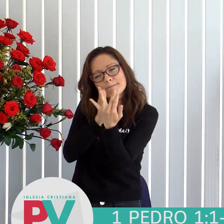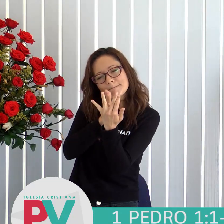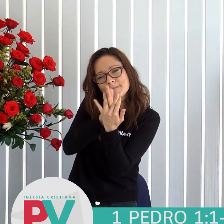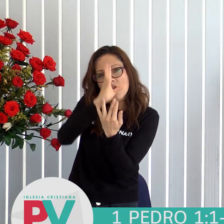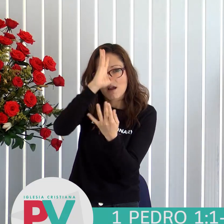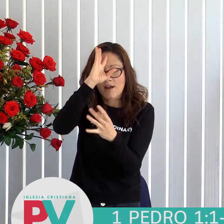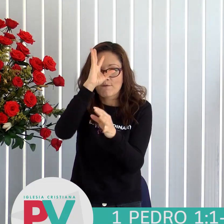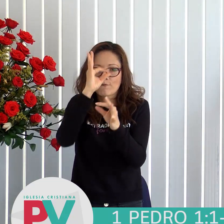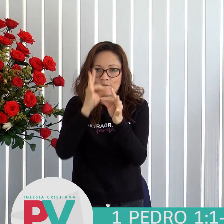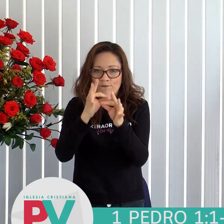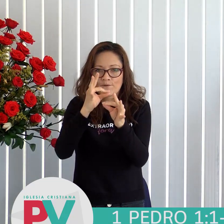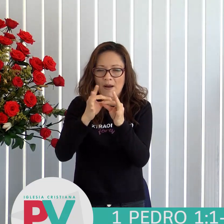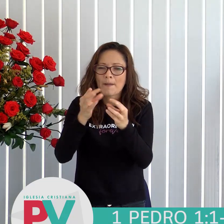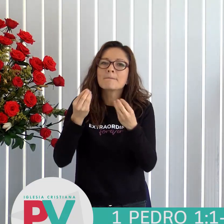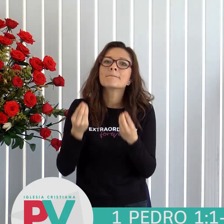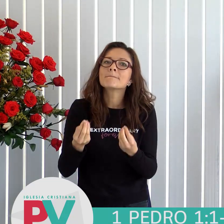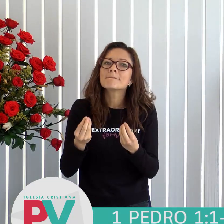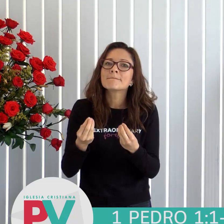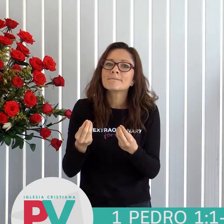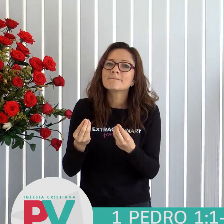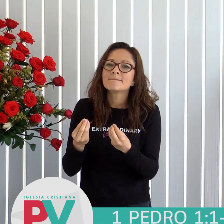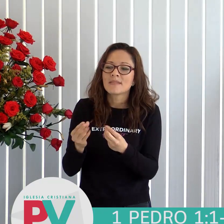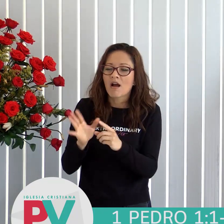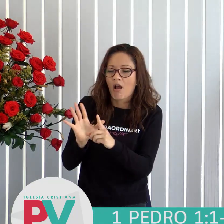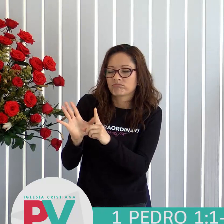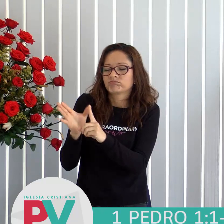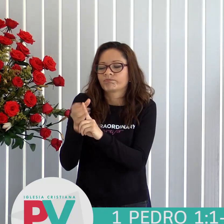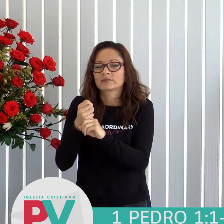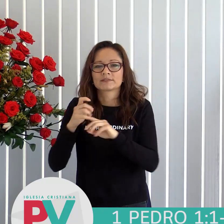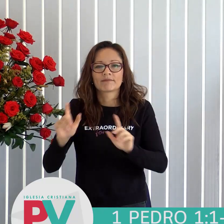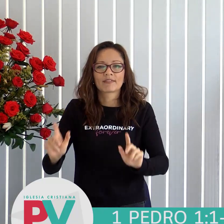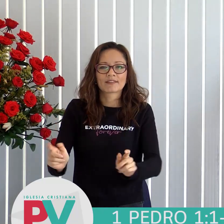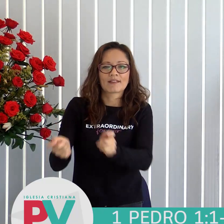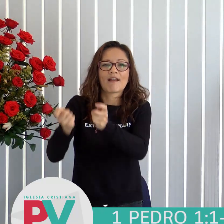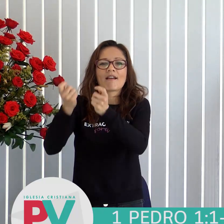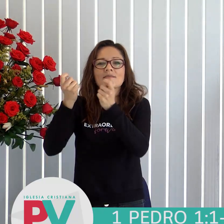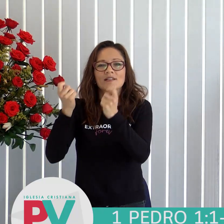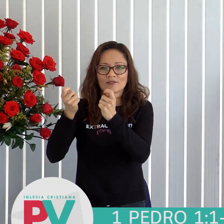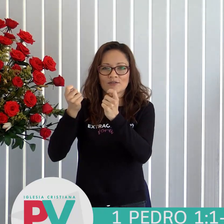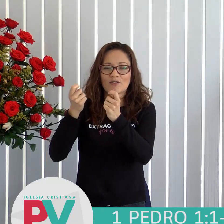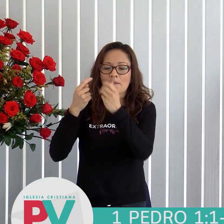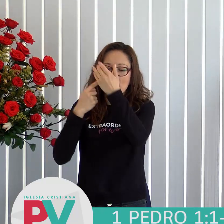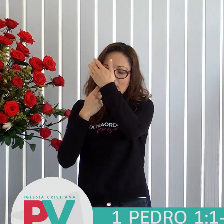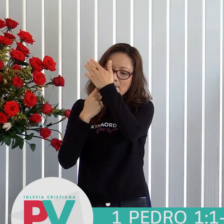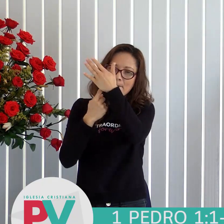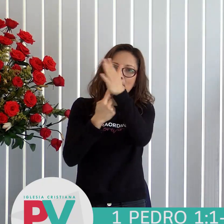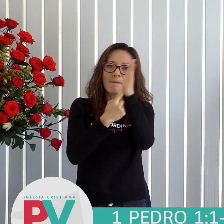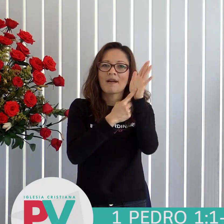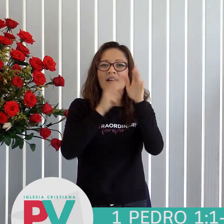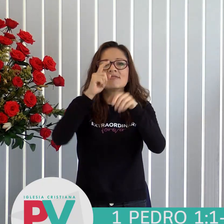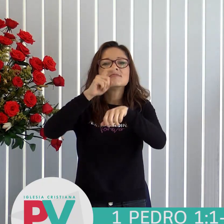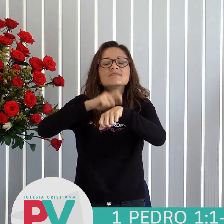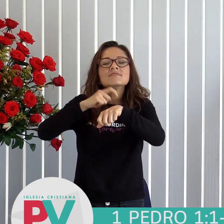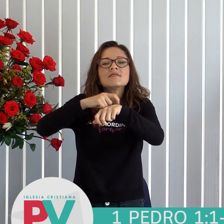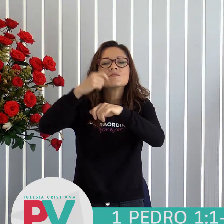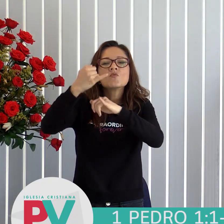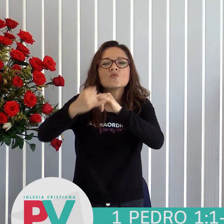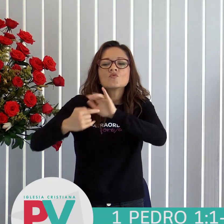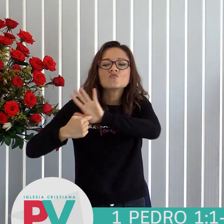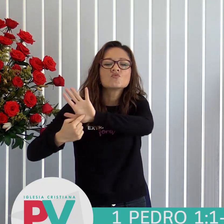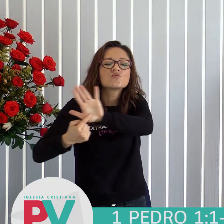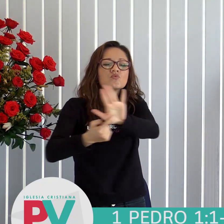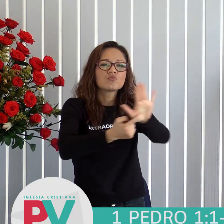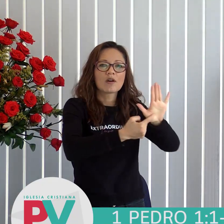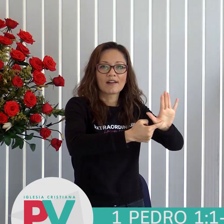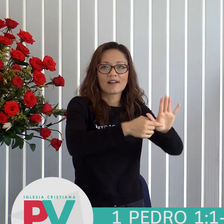la fe, para alcanzar la salvación que está preparada para ser manifestada en el tiempo postrero, en